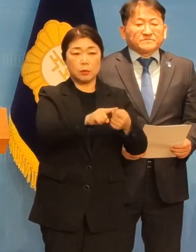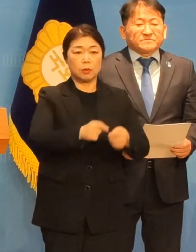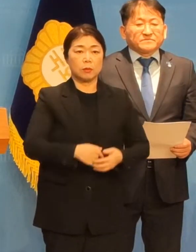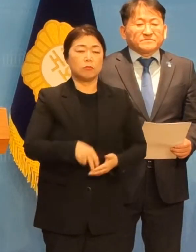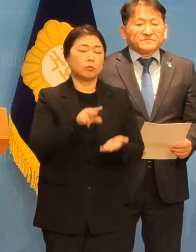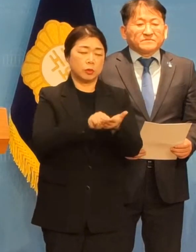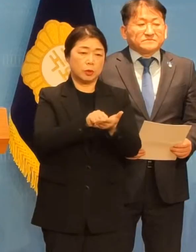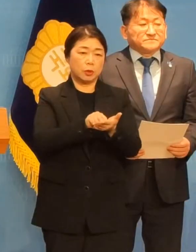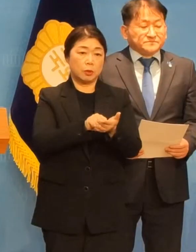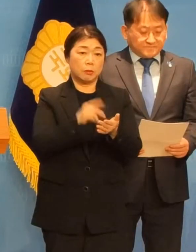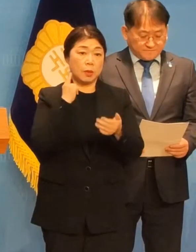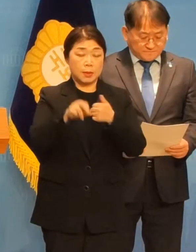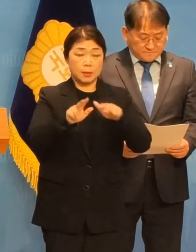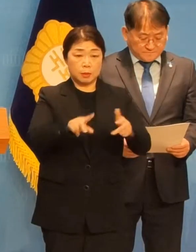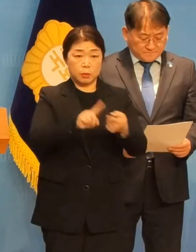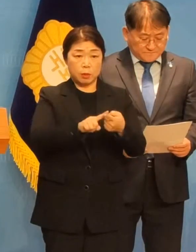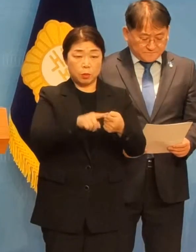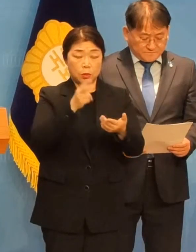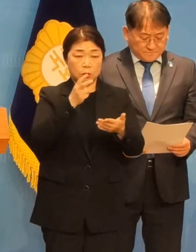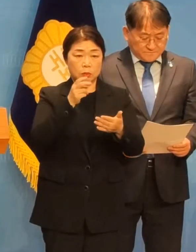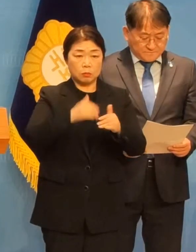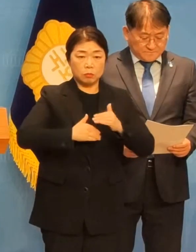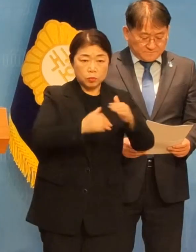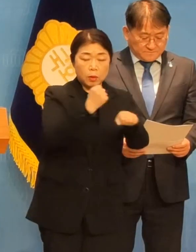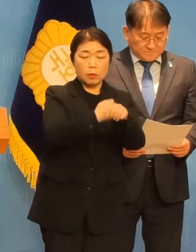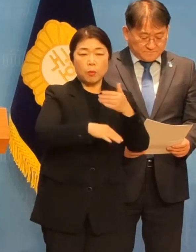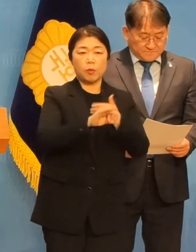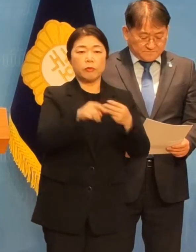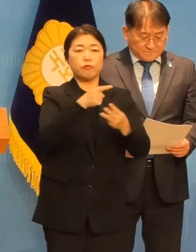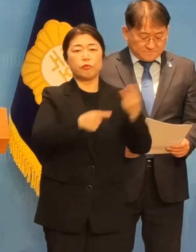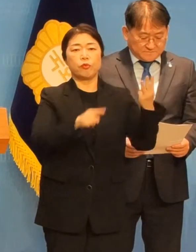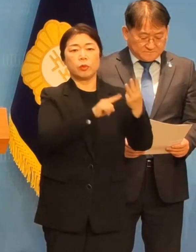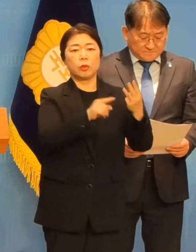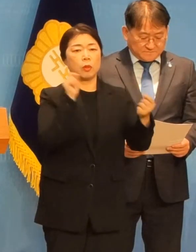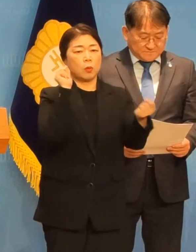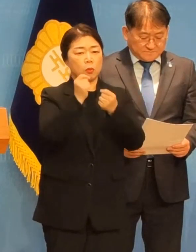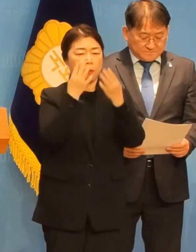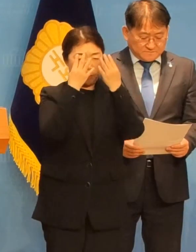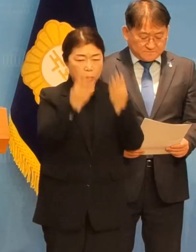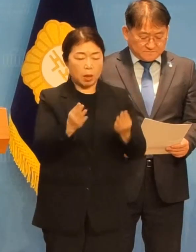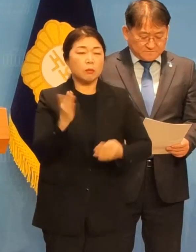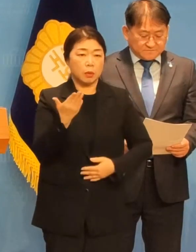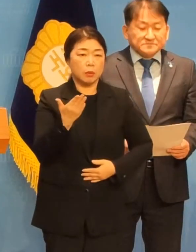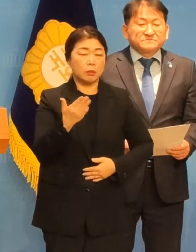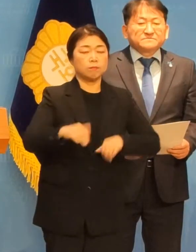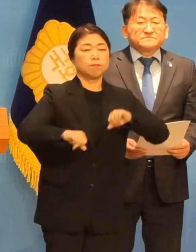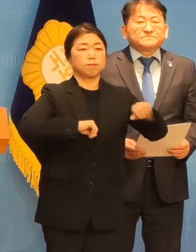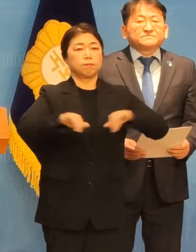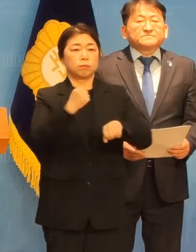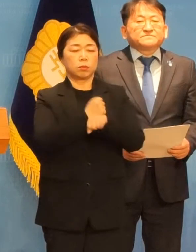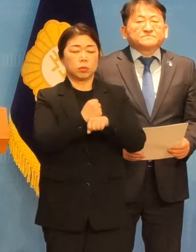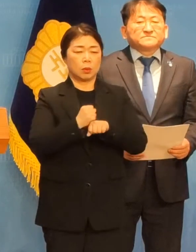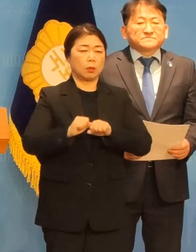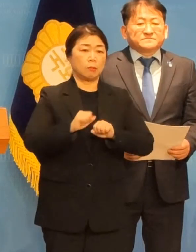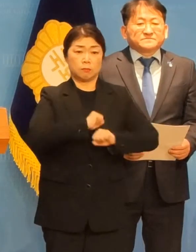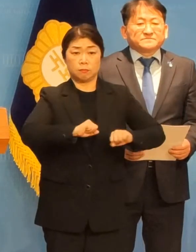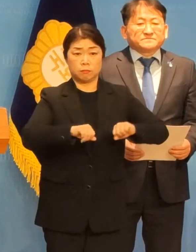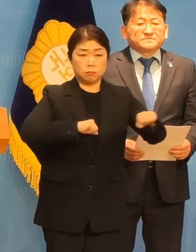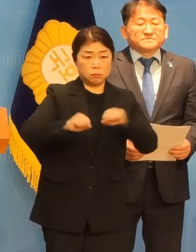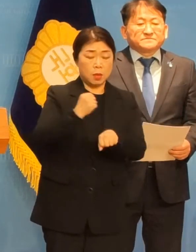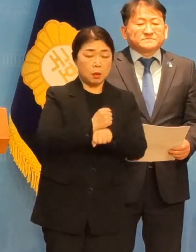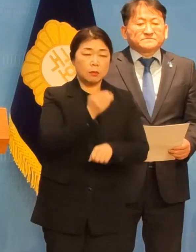시행되면 내란 우두머리 윤석열이 조만간 풀려나 길거리를 활보하거나 더